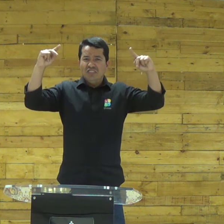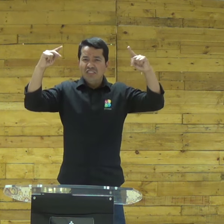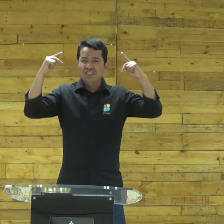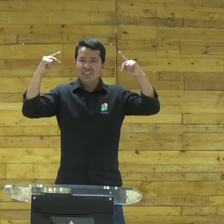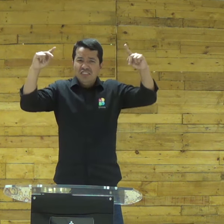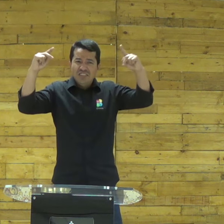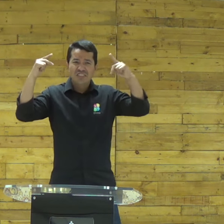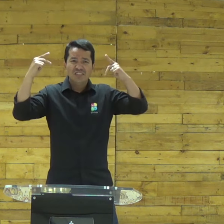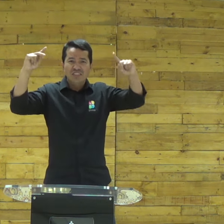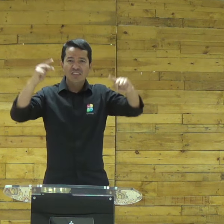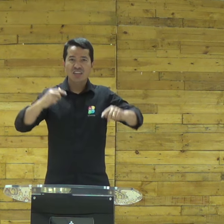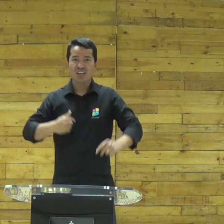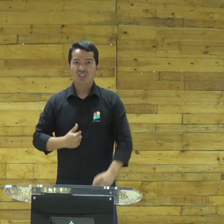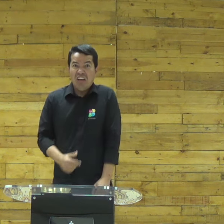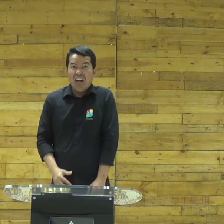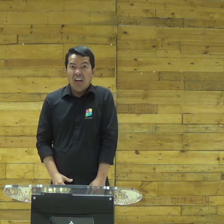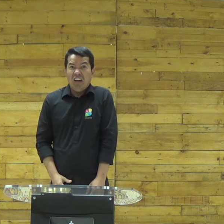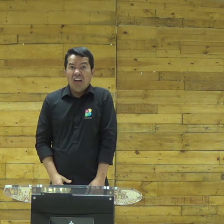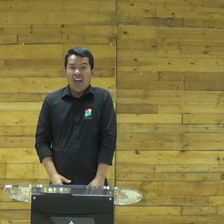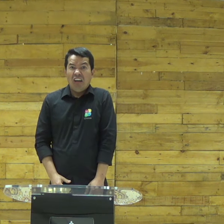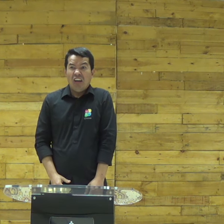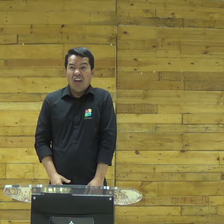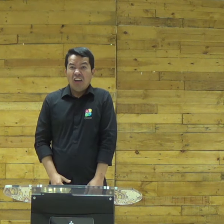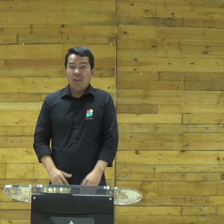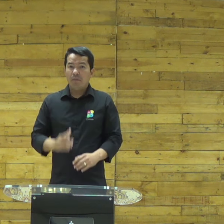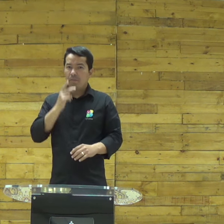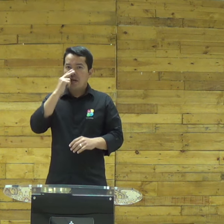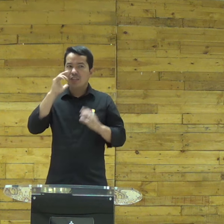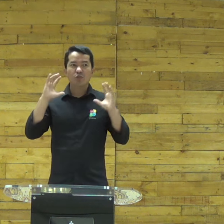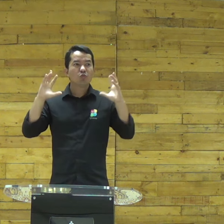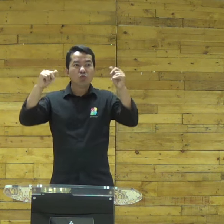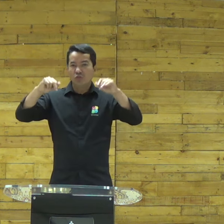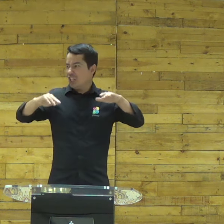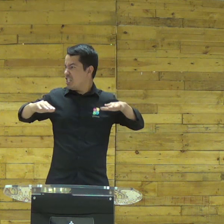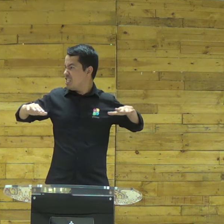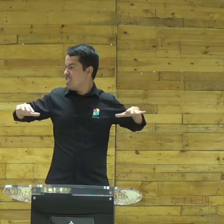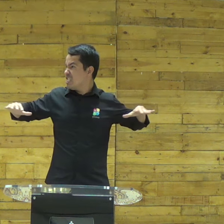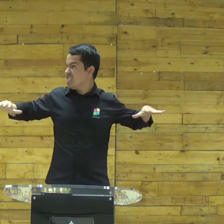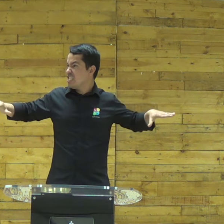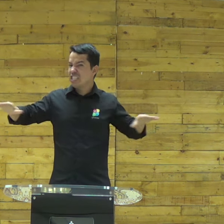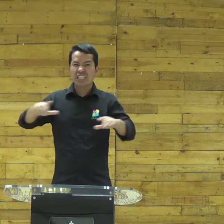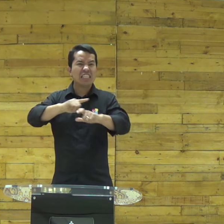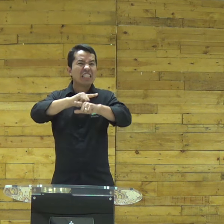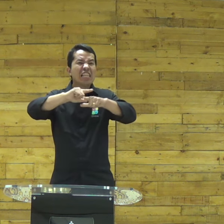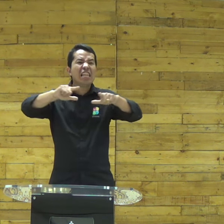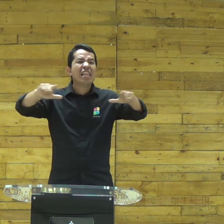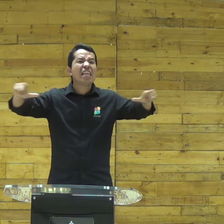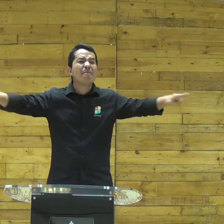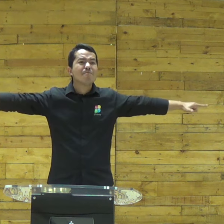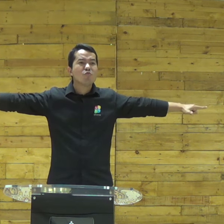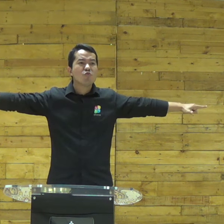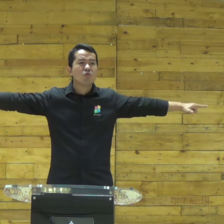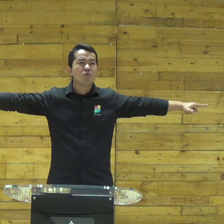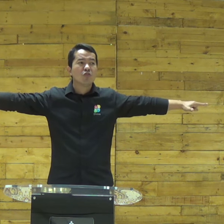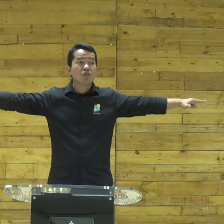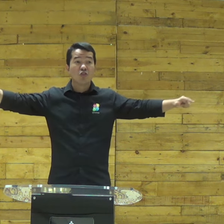a pregar e quando ele começou a pregar parecia que todas as pessoas tinham